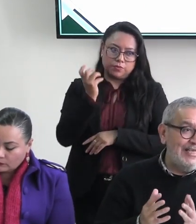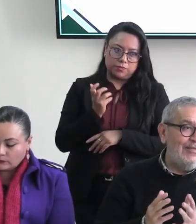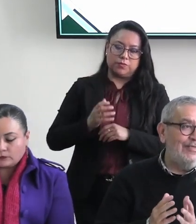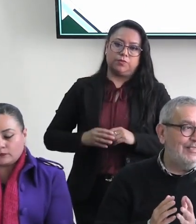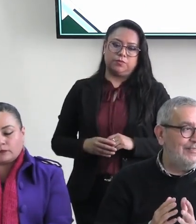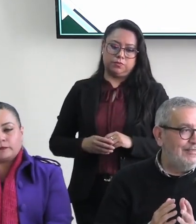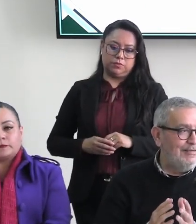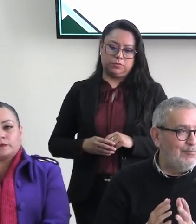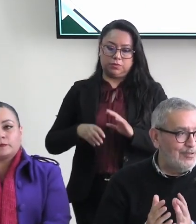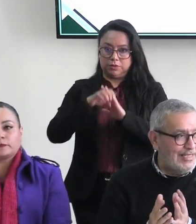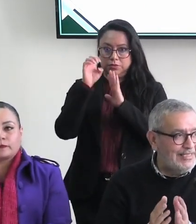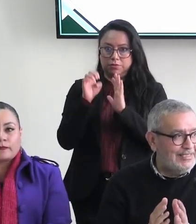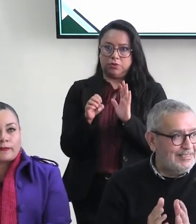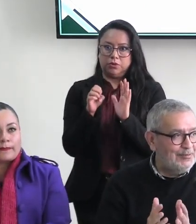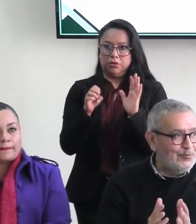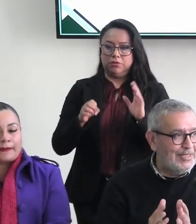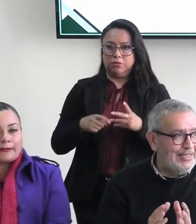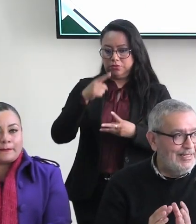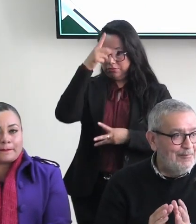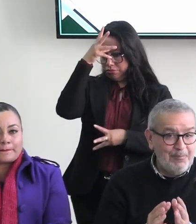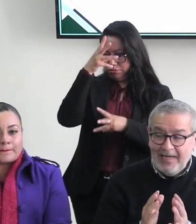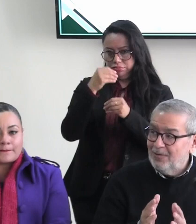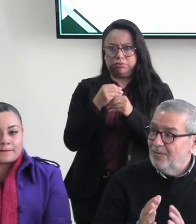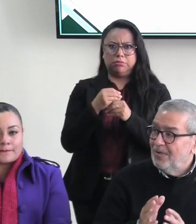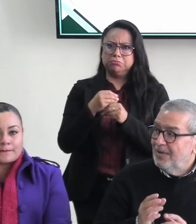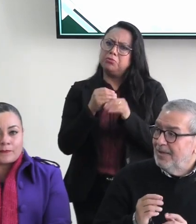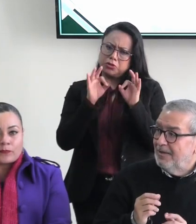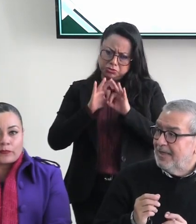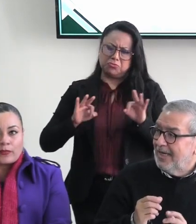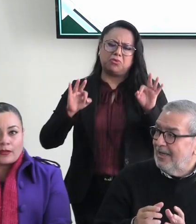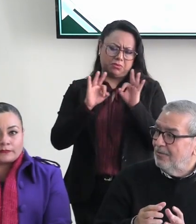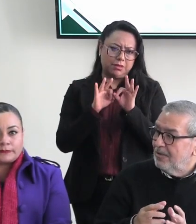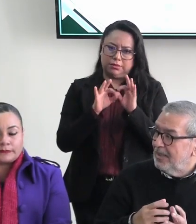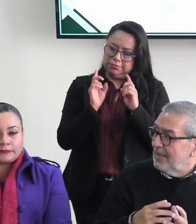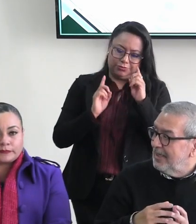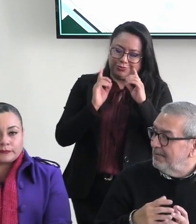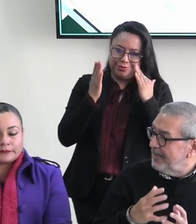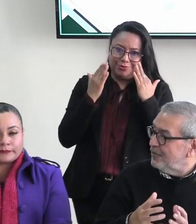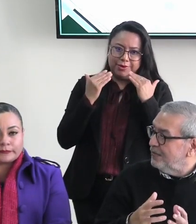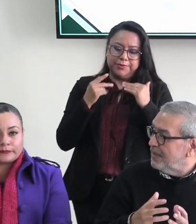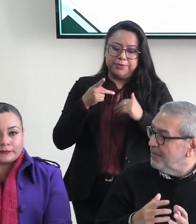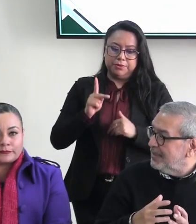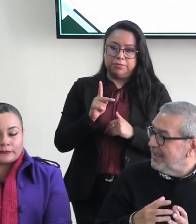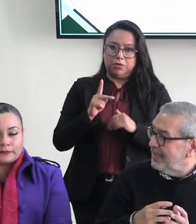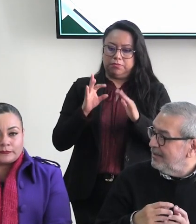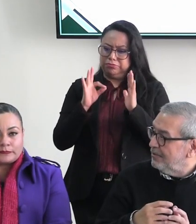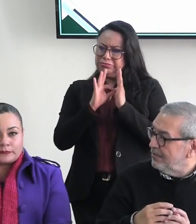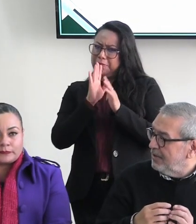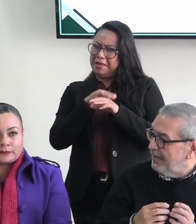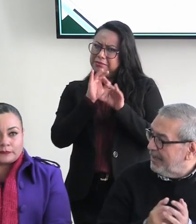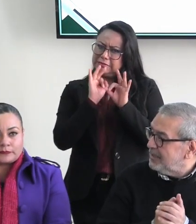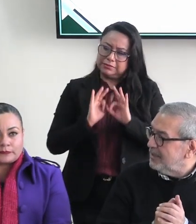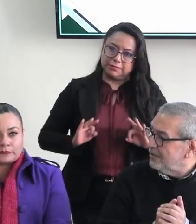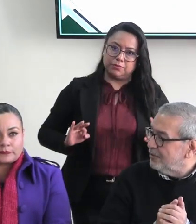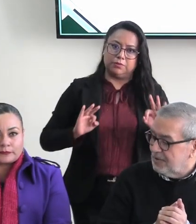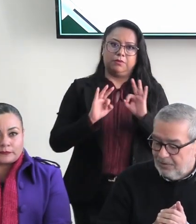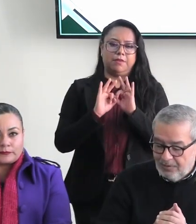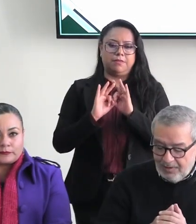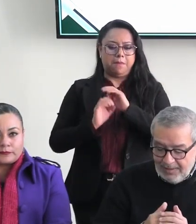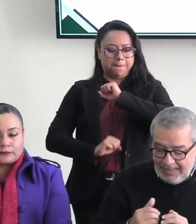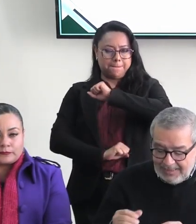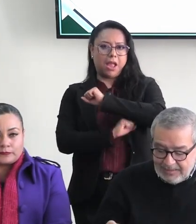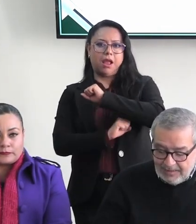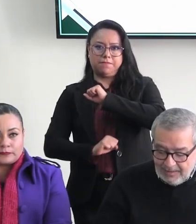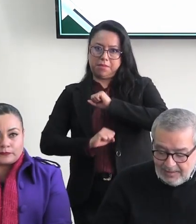El contenido es importante, sin duda, pero creo que el elemento fundamental, la base de todo